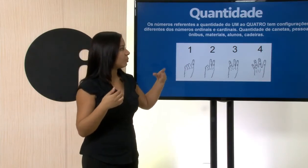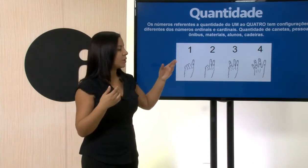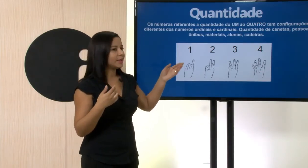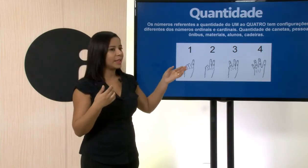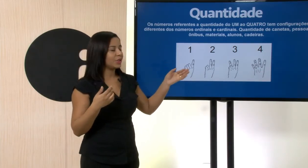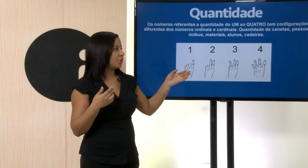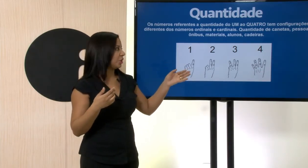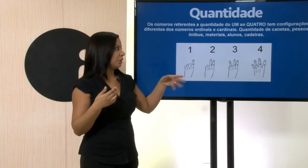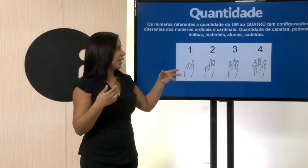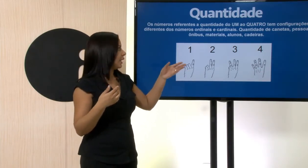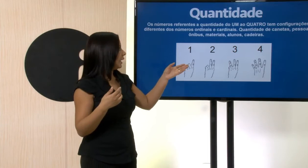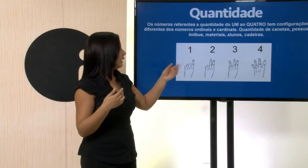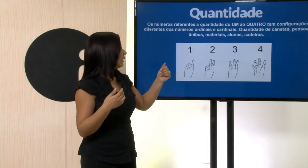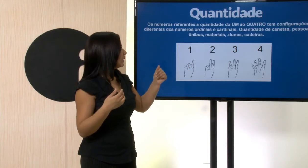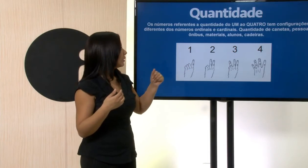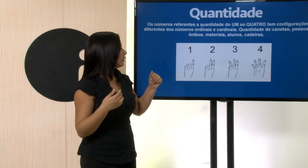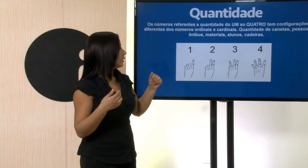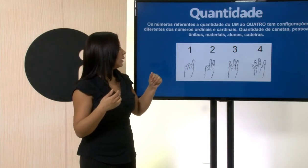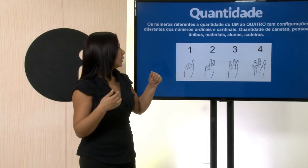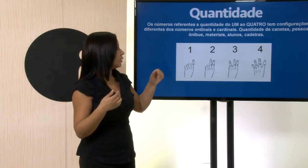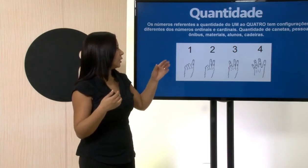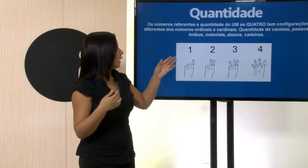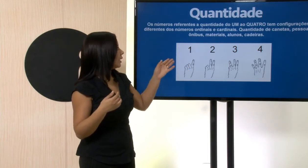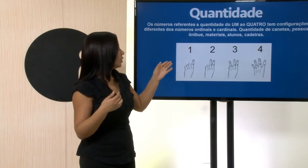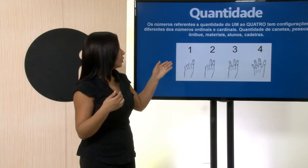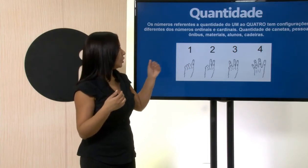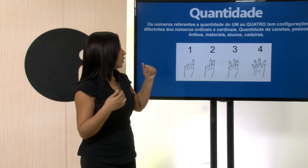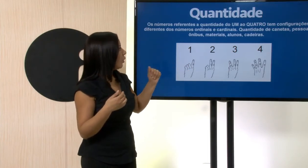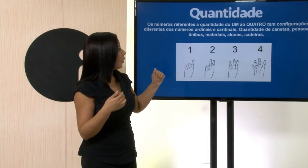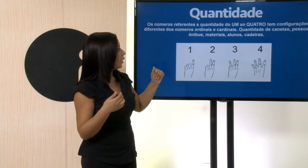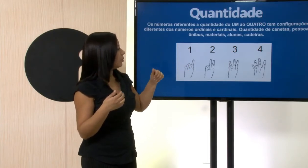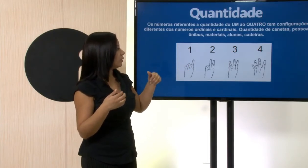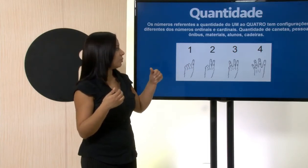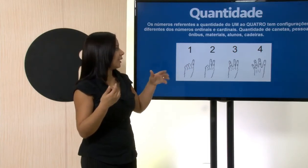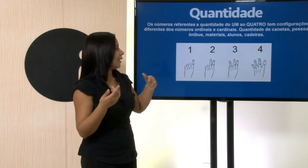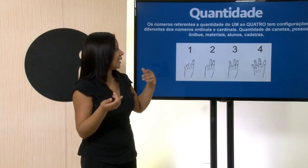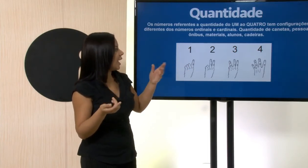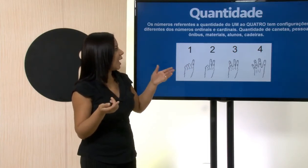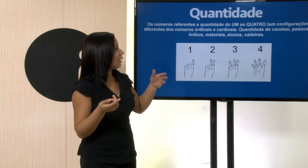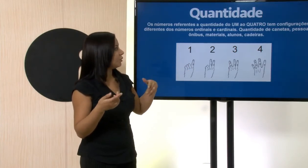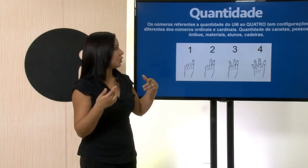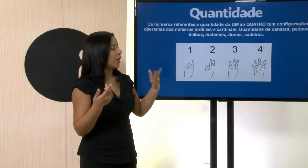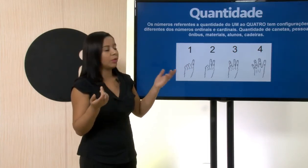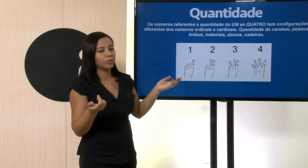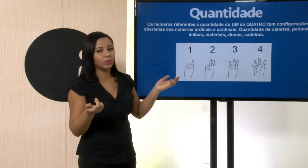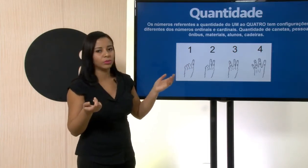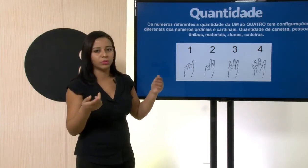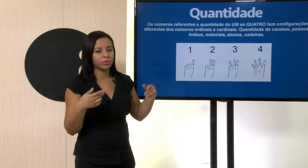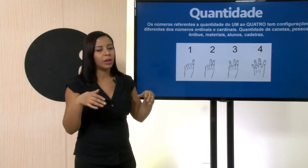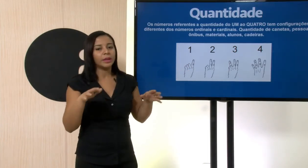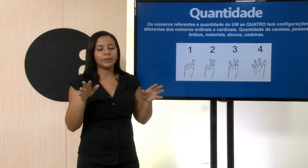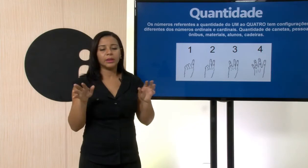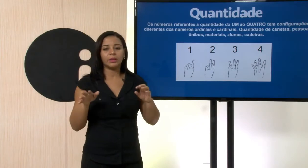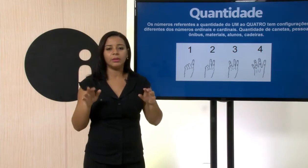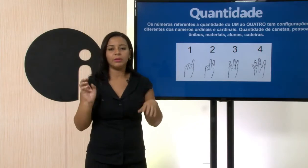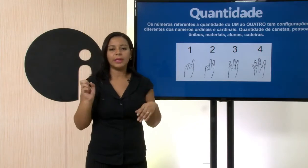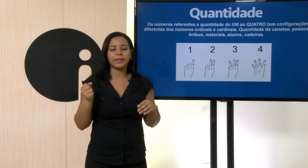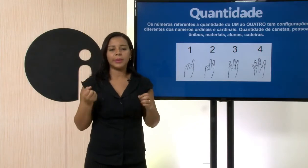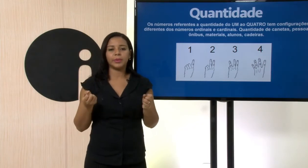pode ser de canetas, quantidade de ônibus, de material, de aluno. Então, exemplo,